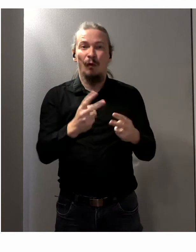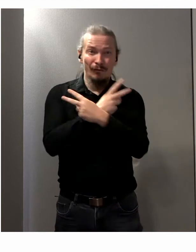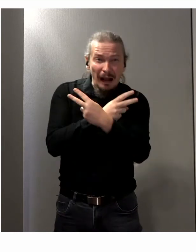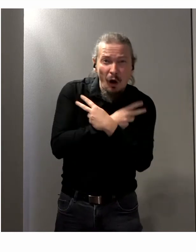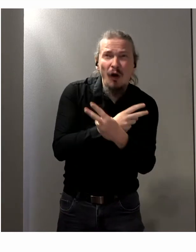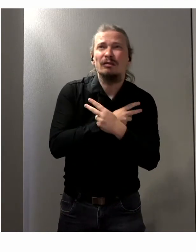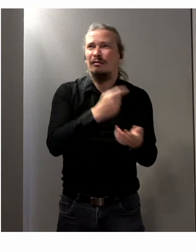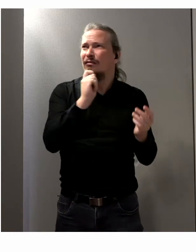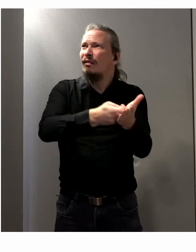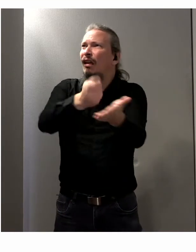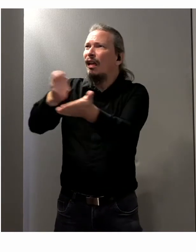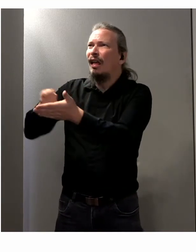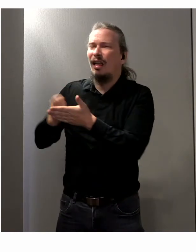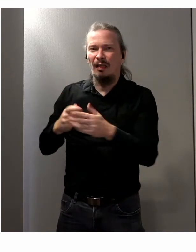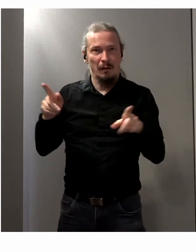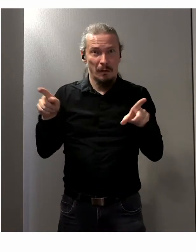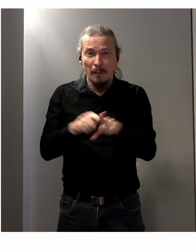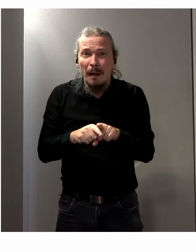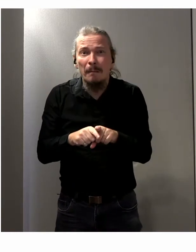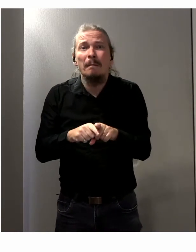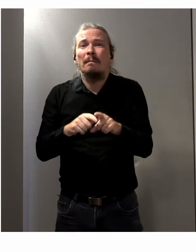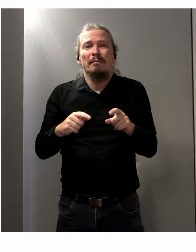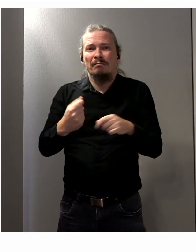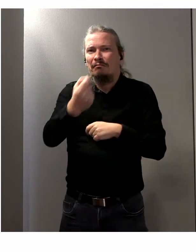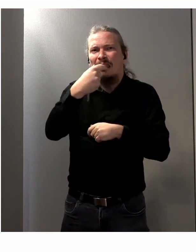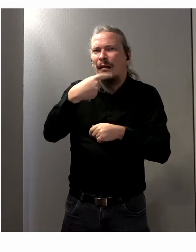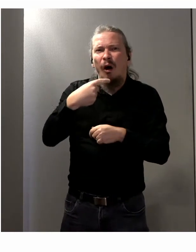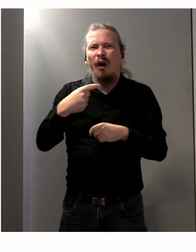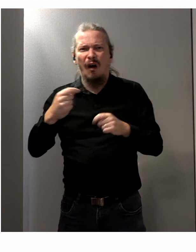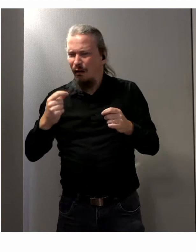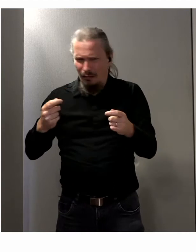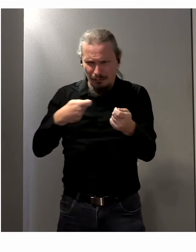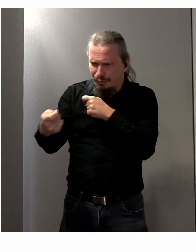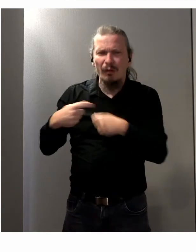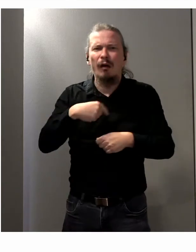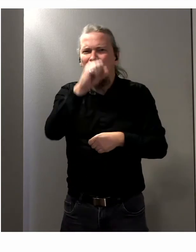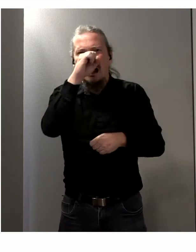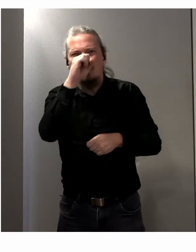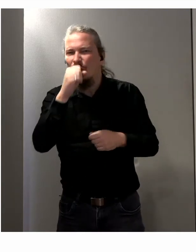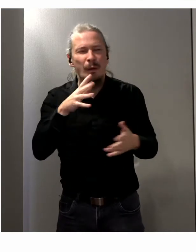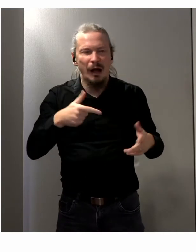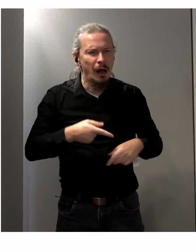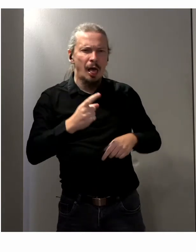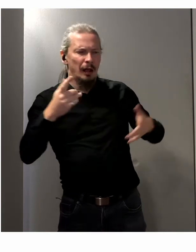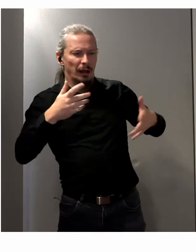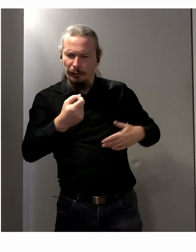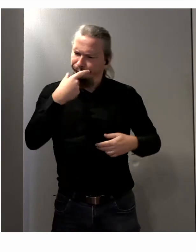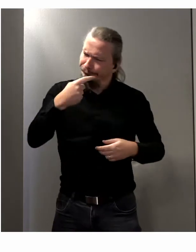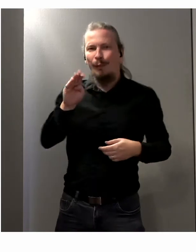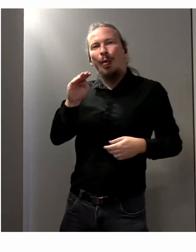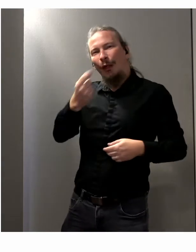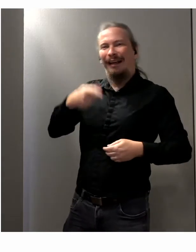nous aurions les moyens de partir en vacances, et même le coût du Viagra qui n'est pas pris en charge, faire simplement l'amour, comme tout couple amoureux, nous coûte cher. Il y a des choses